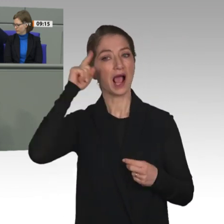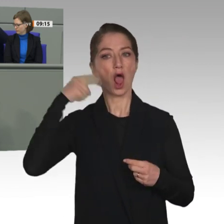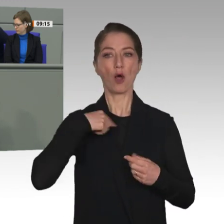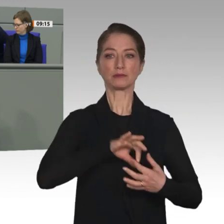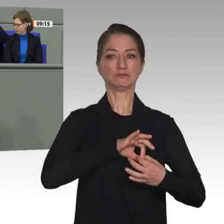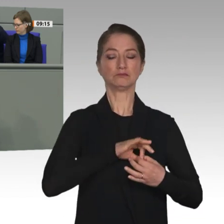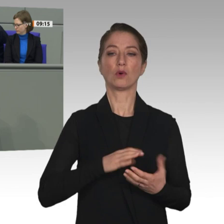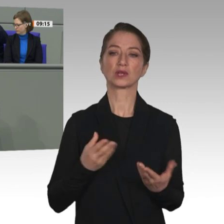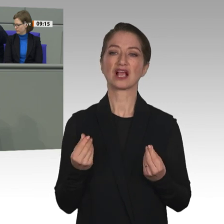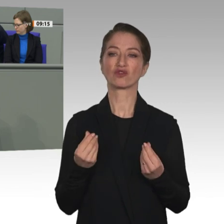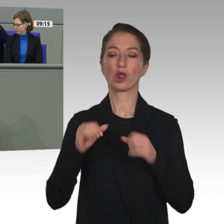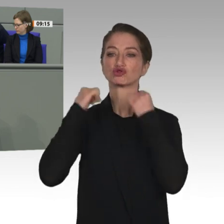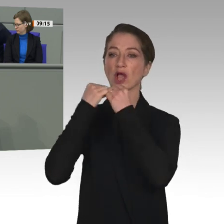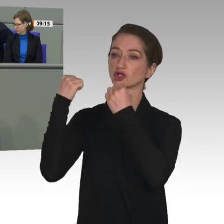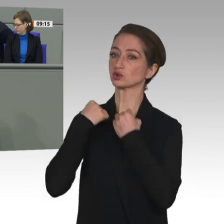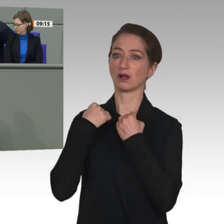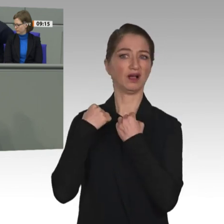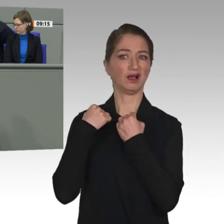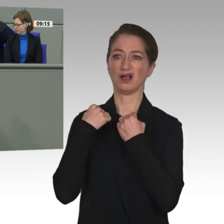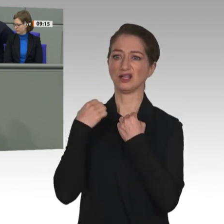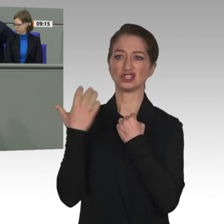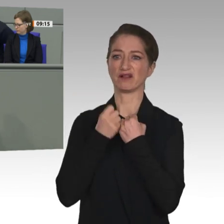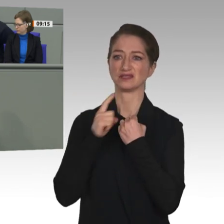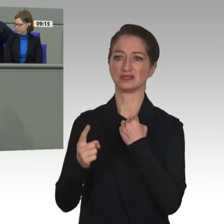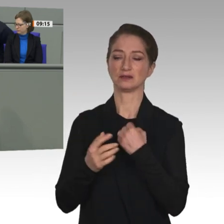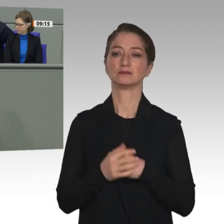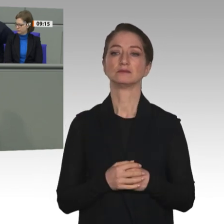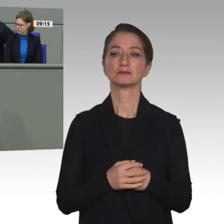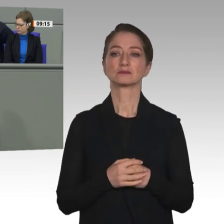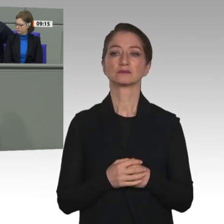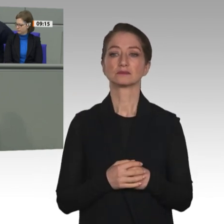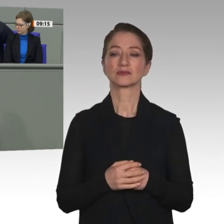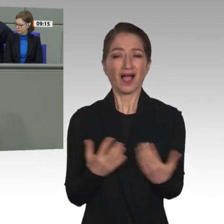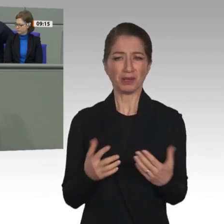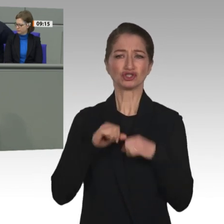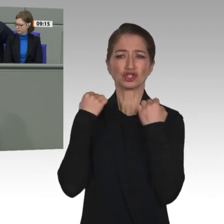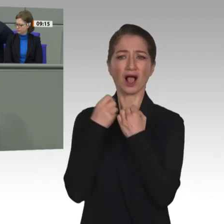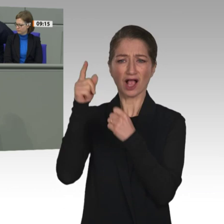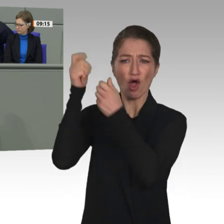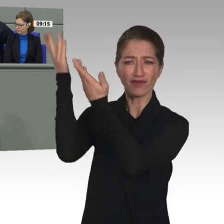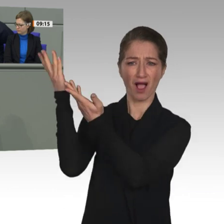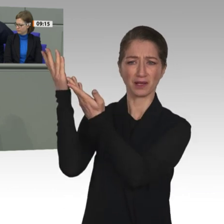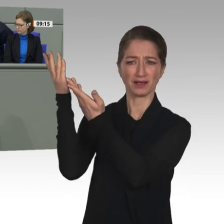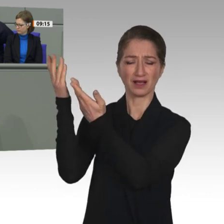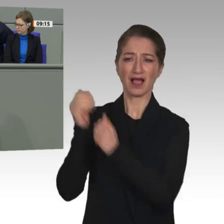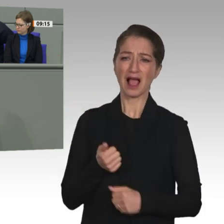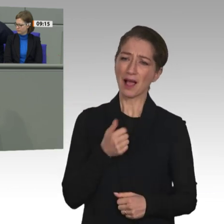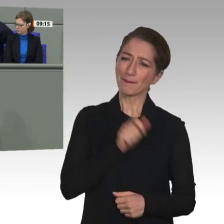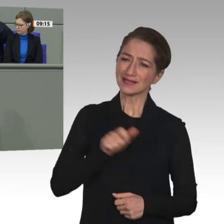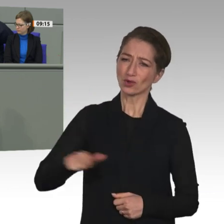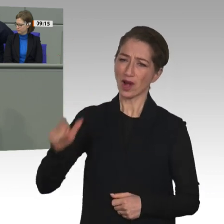der Staat kann sie nicht schützen. Weil doch genau das die Aufgabe dieses Staates ist, den Einzelnen zu